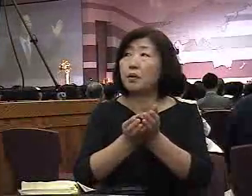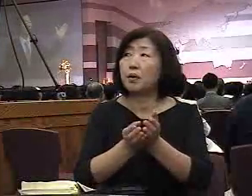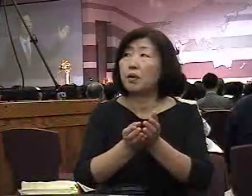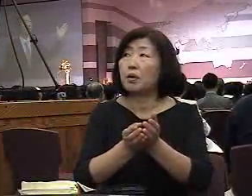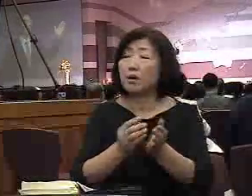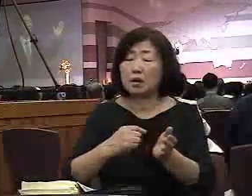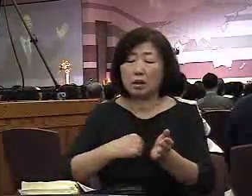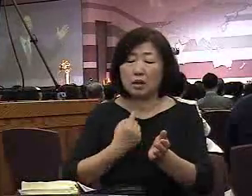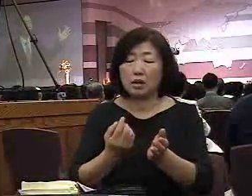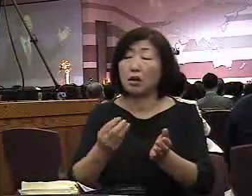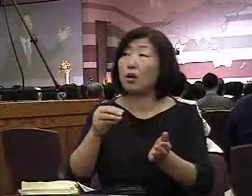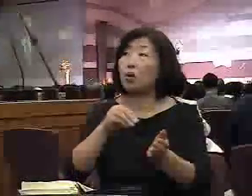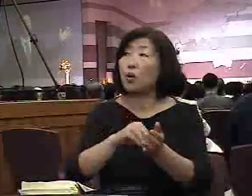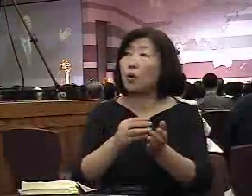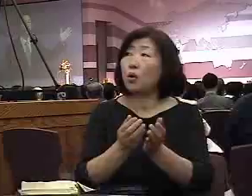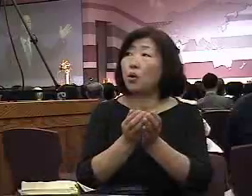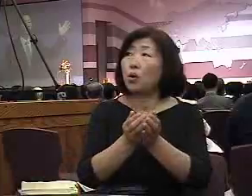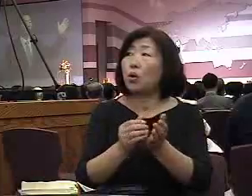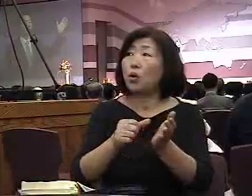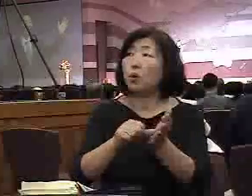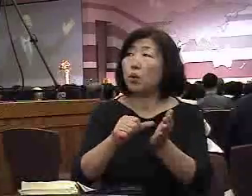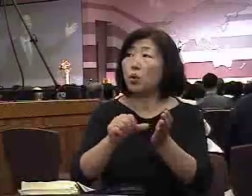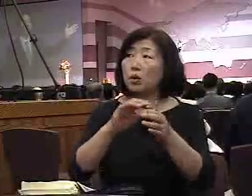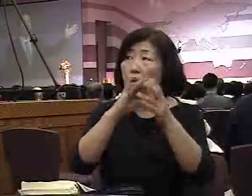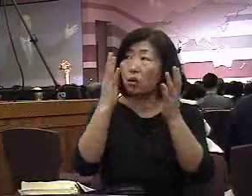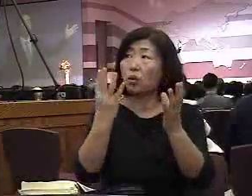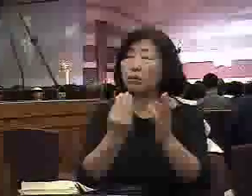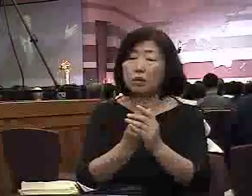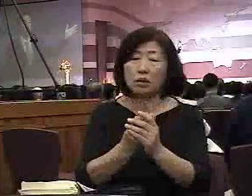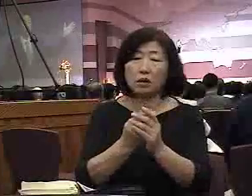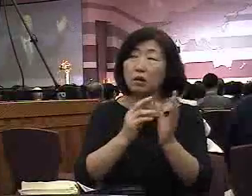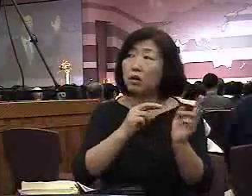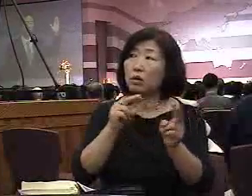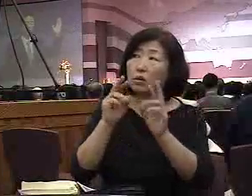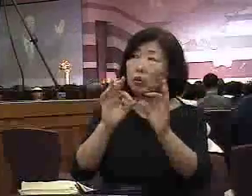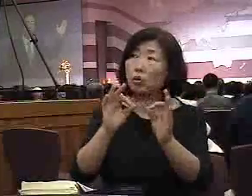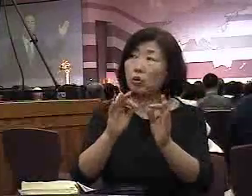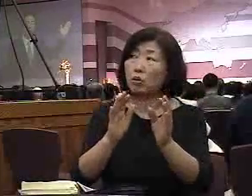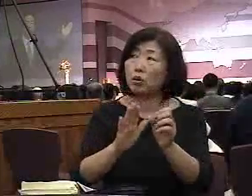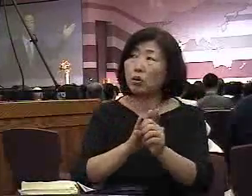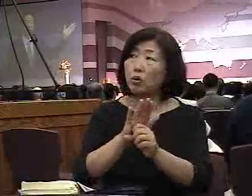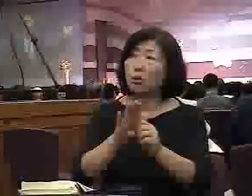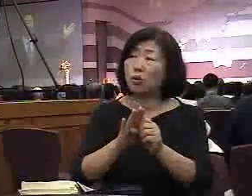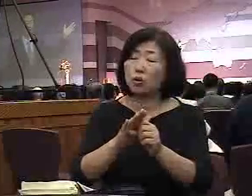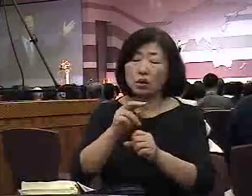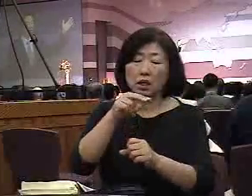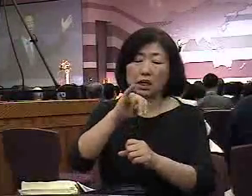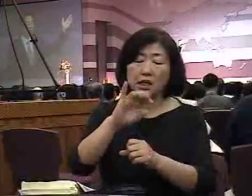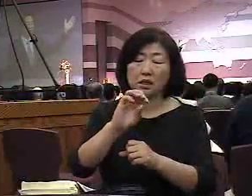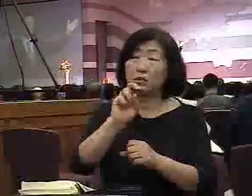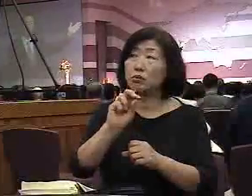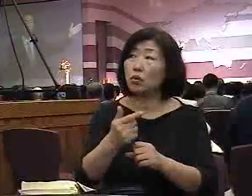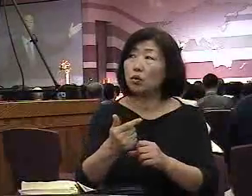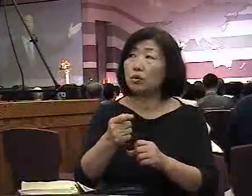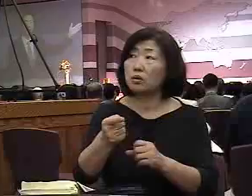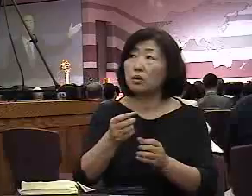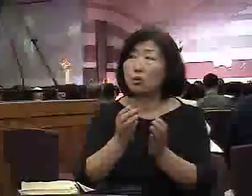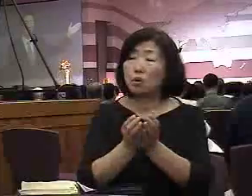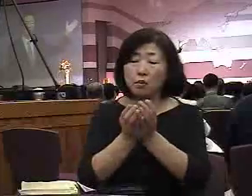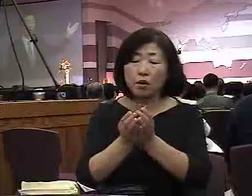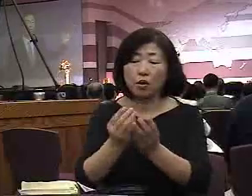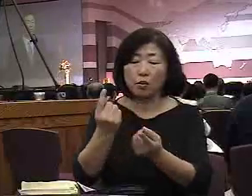생업에 자기가 가진 소유의 전부인 그 배를 쳐다보시면서 사랑하는 시몬아, 너는 저